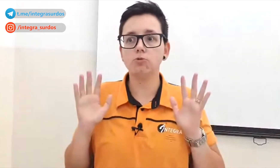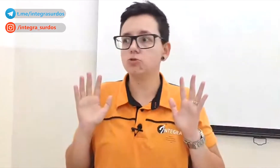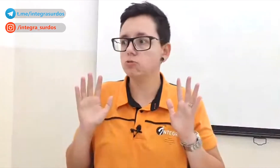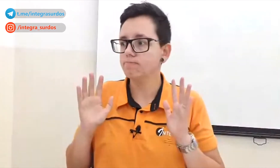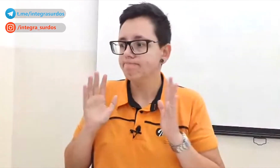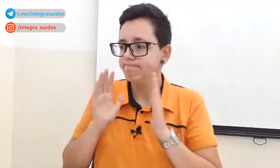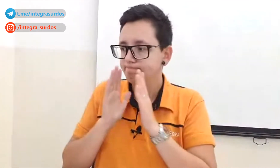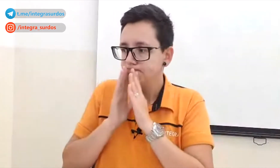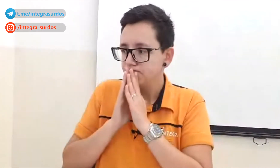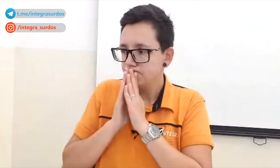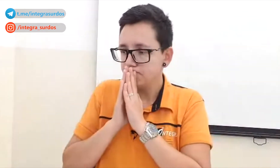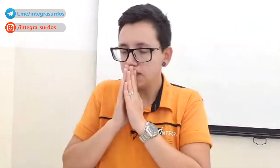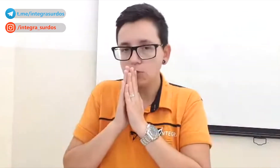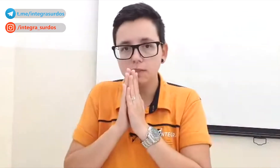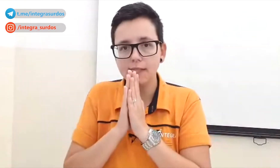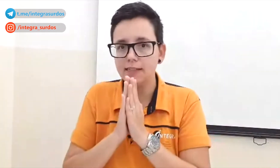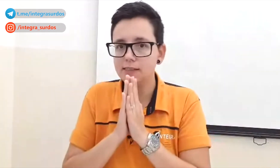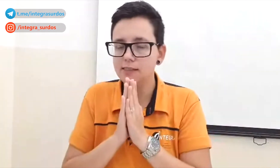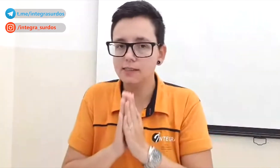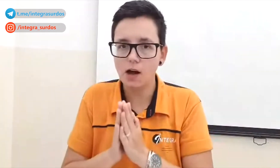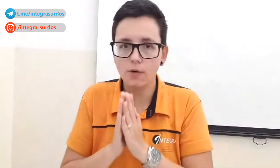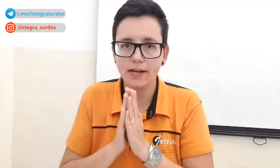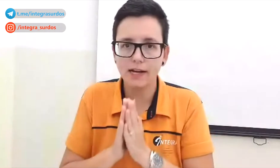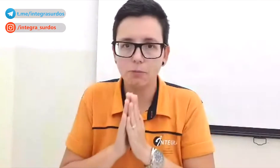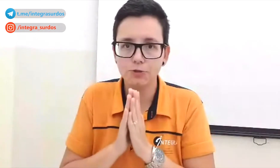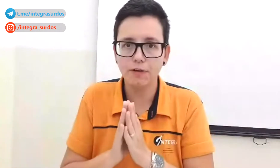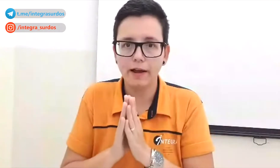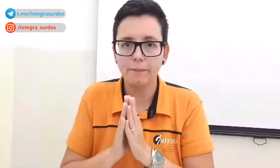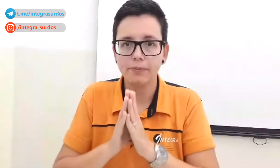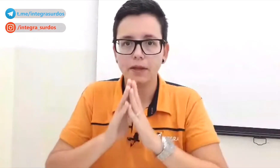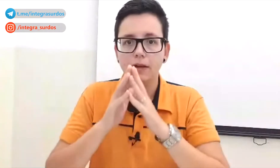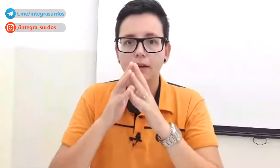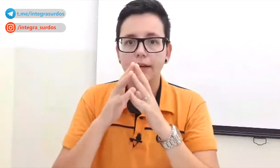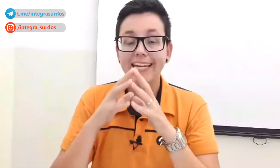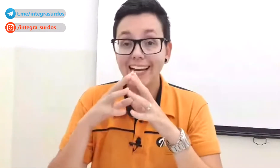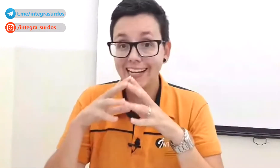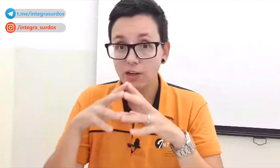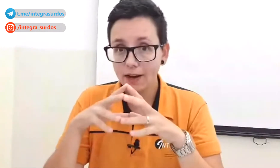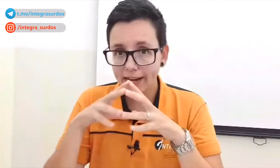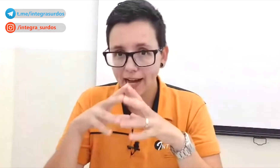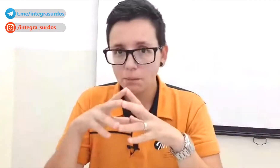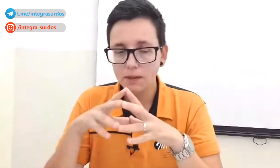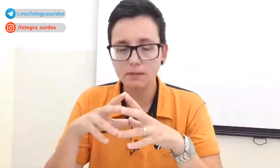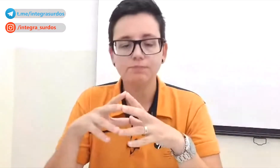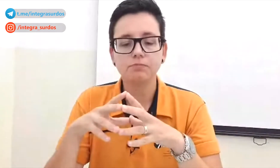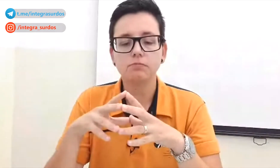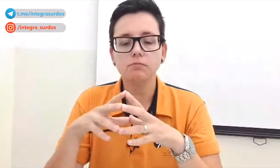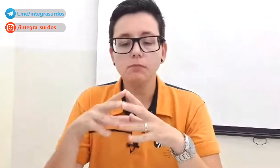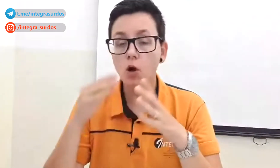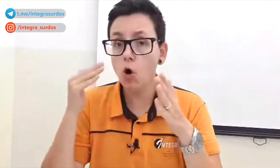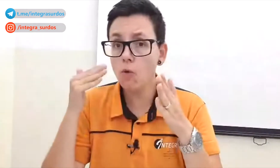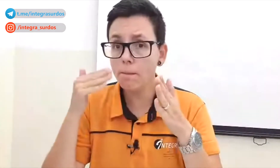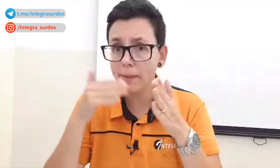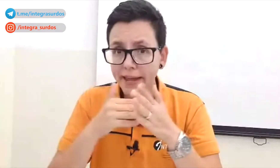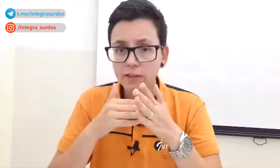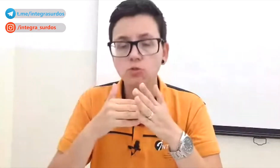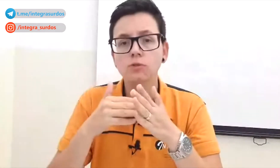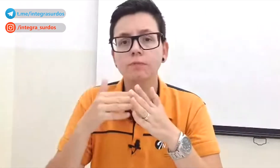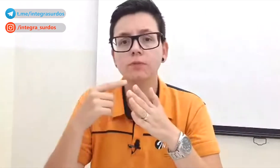Deus, não sei esse sinal que ele acabou de falar. E aquilo acaba rompendo o